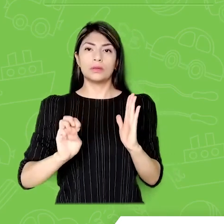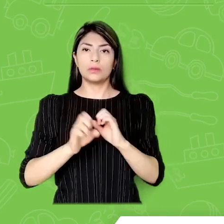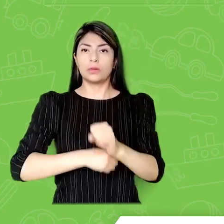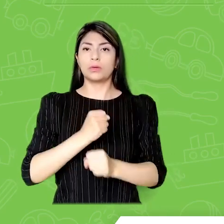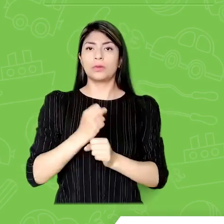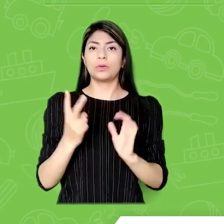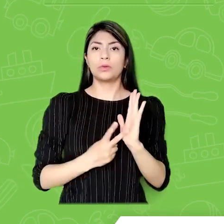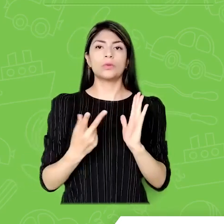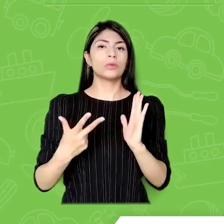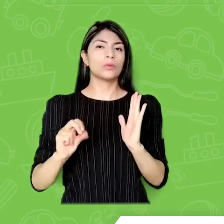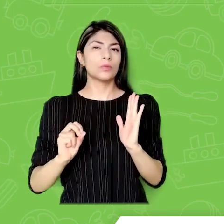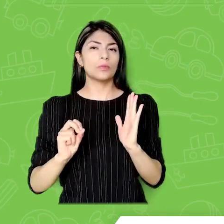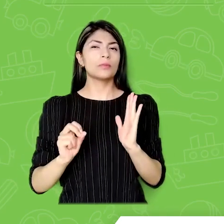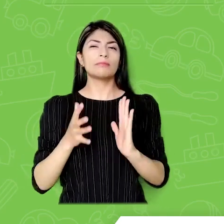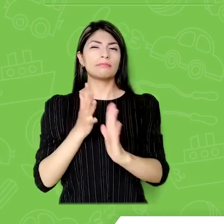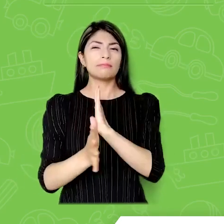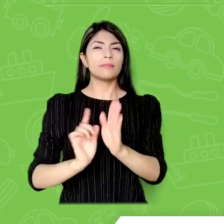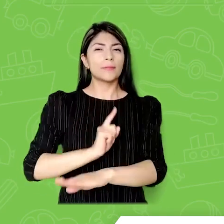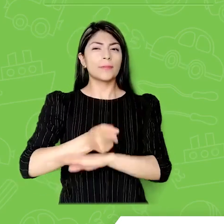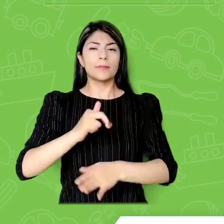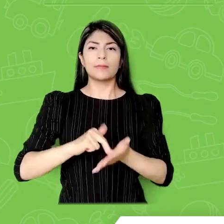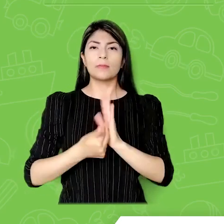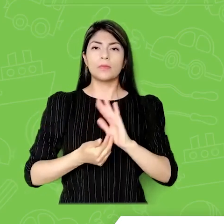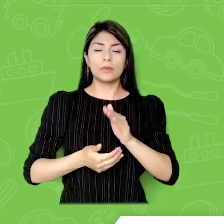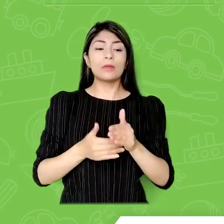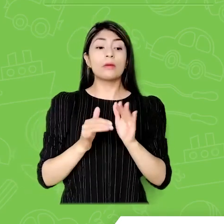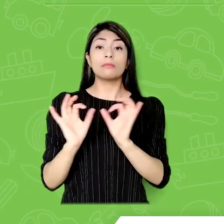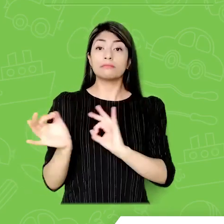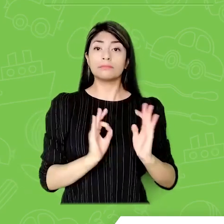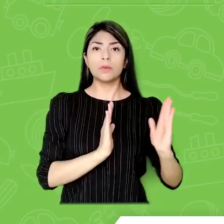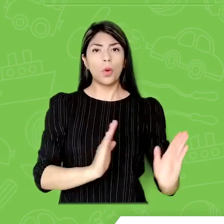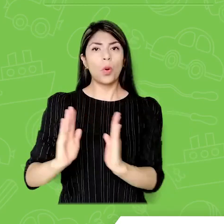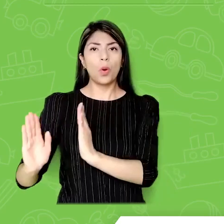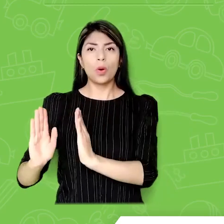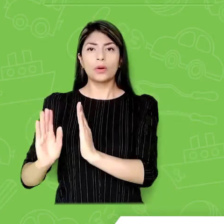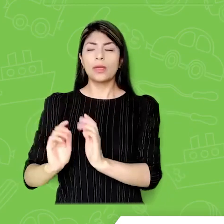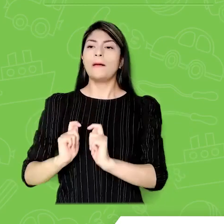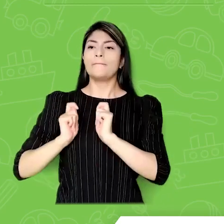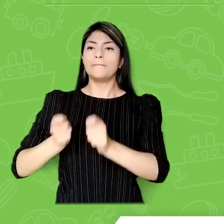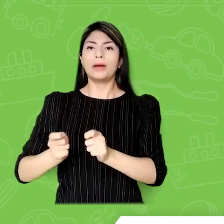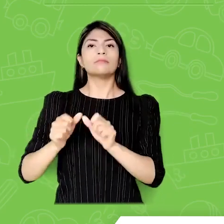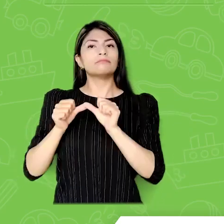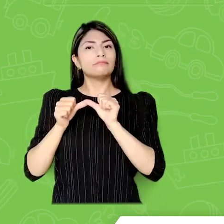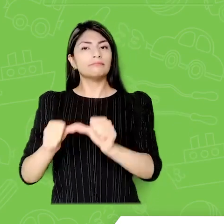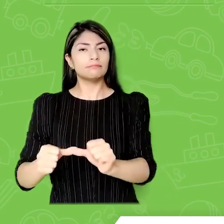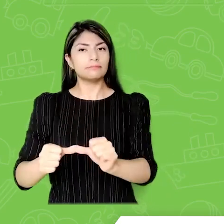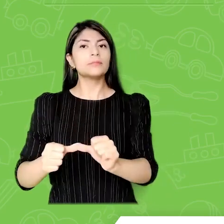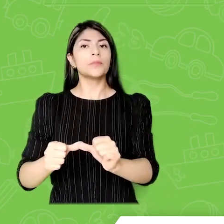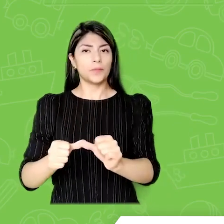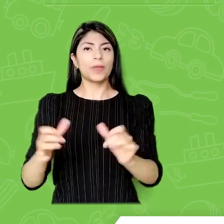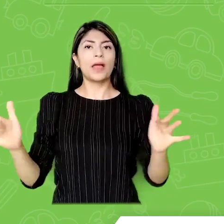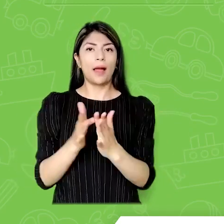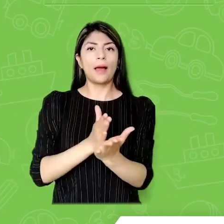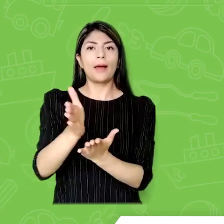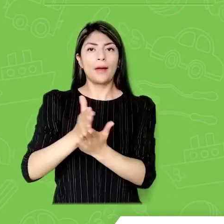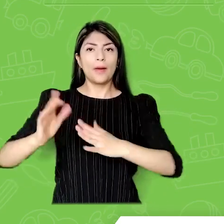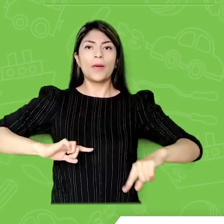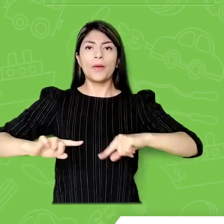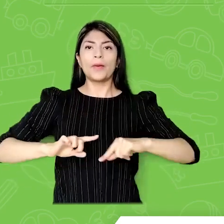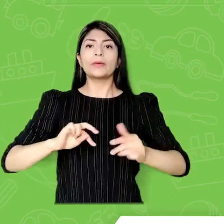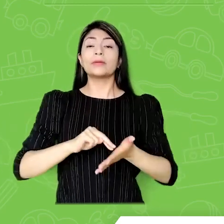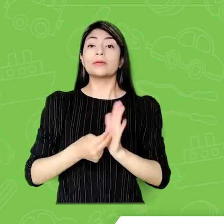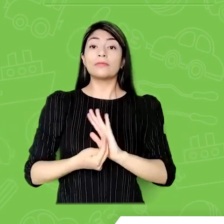de 2020, define el orden para la provisión definitiva de los empleos de carrera, señalando que, si agotadas